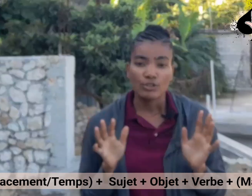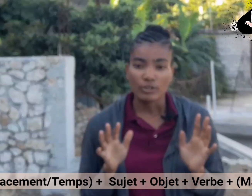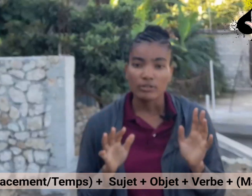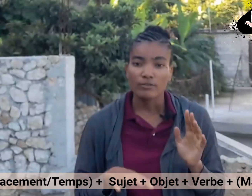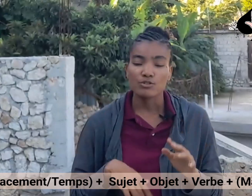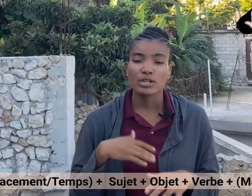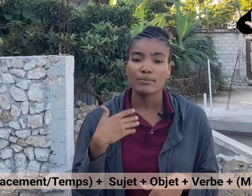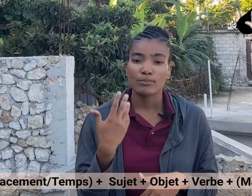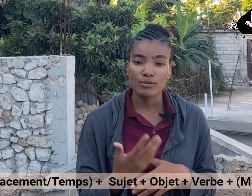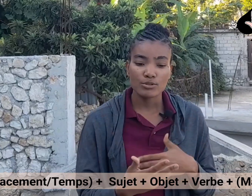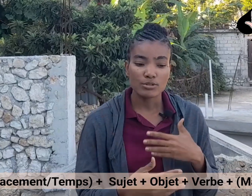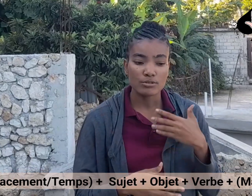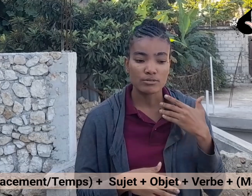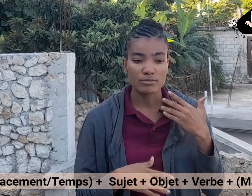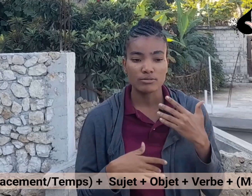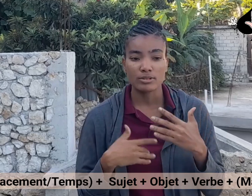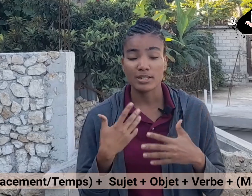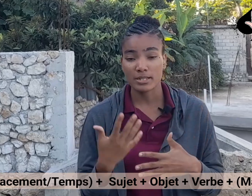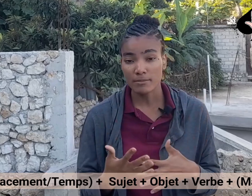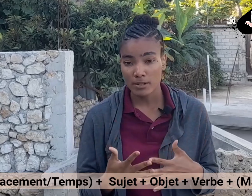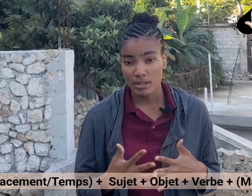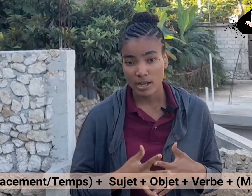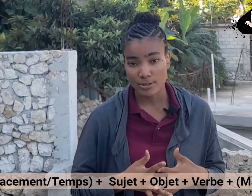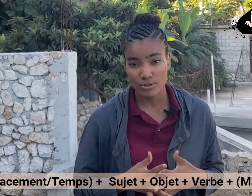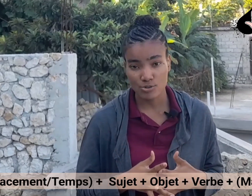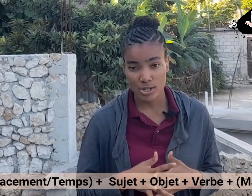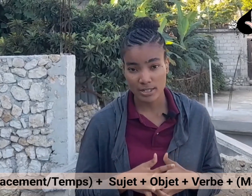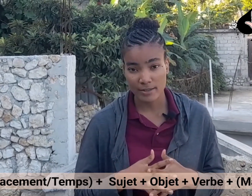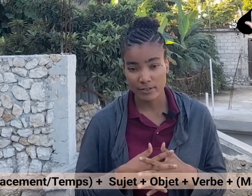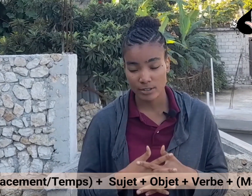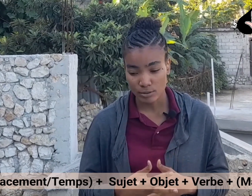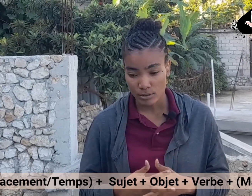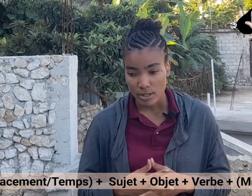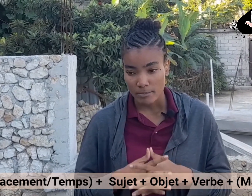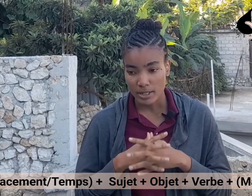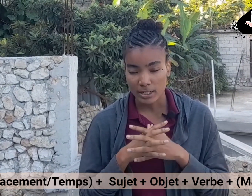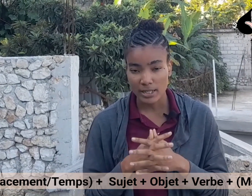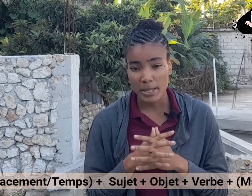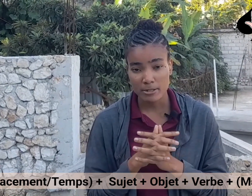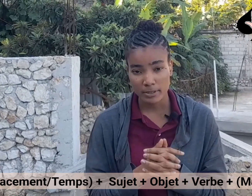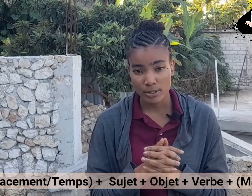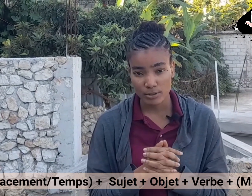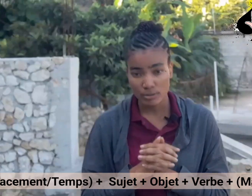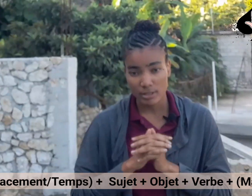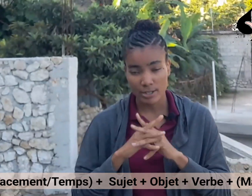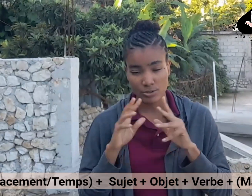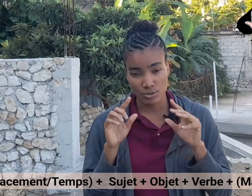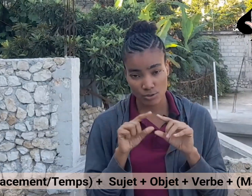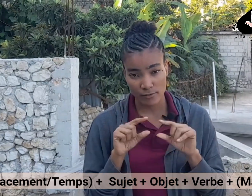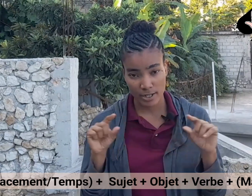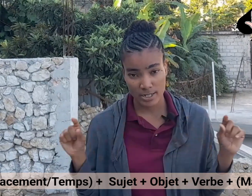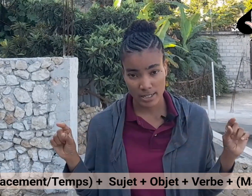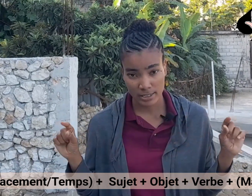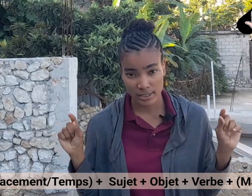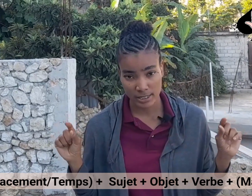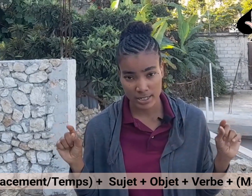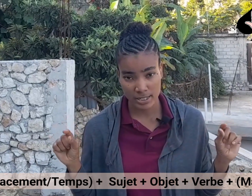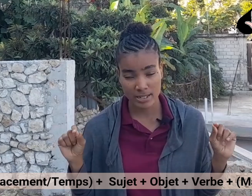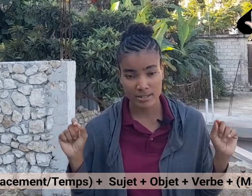Donc, vous aurez plus d'exemples à ce sujet dans les vidéos. Mais gardez à l'esprit que la structure de phrase en langue des signes est